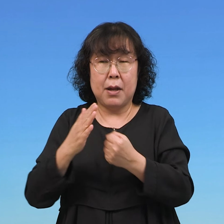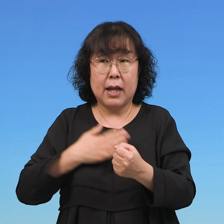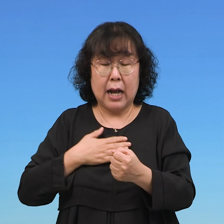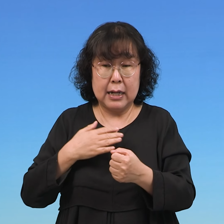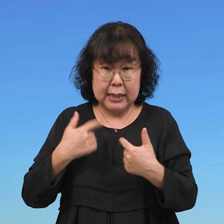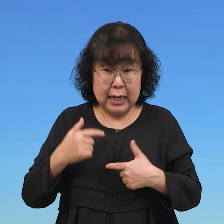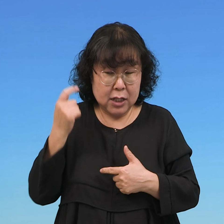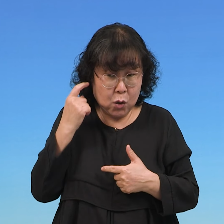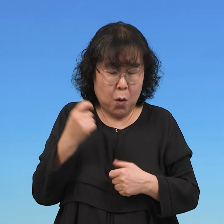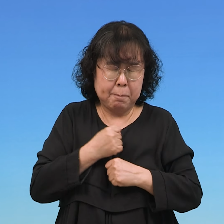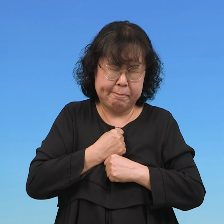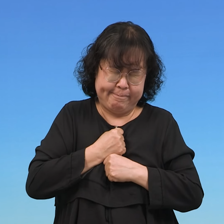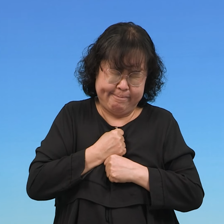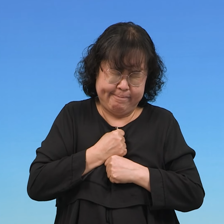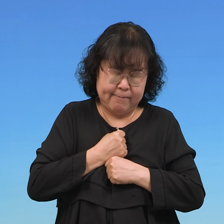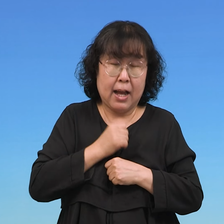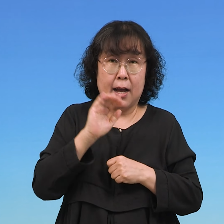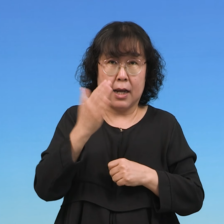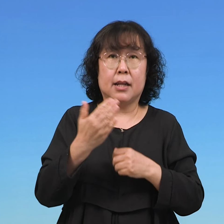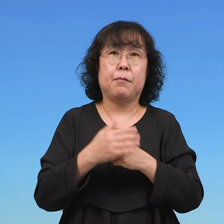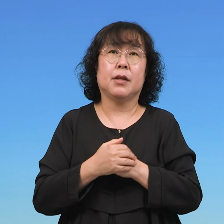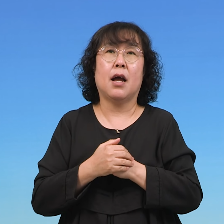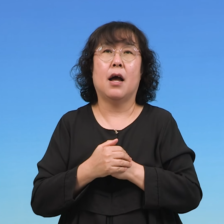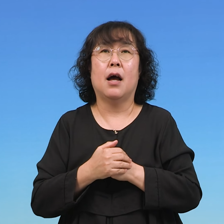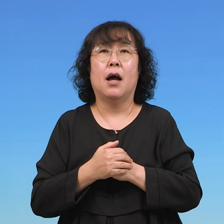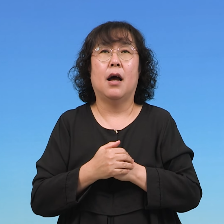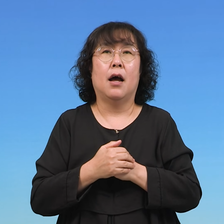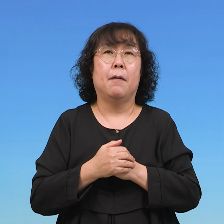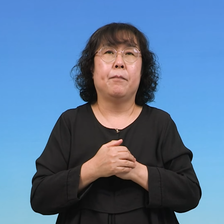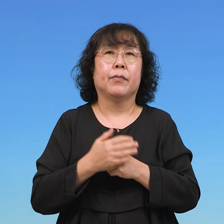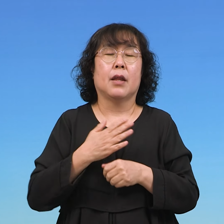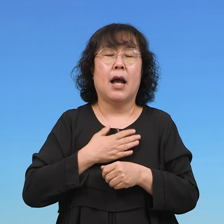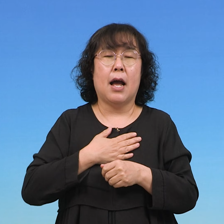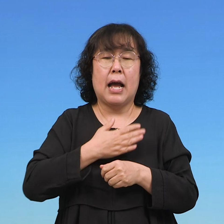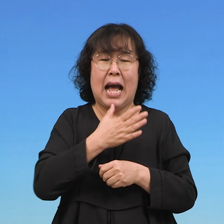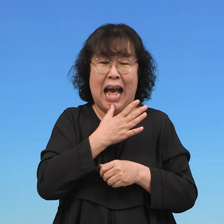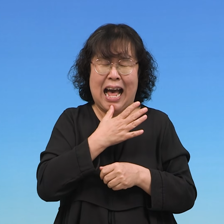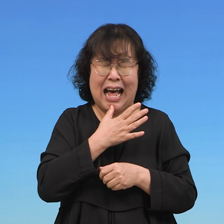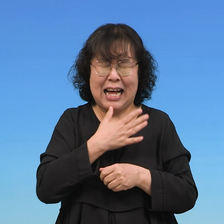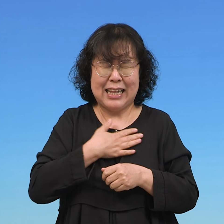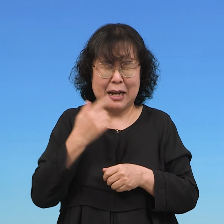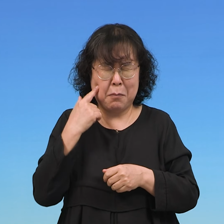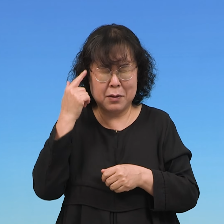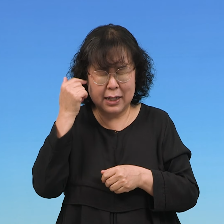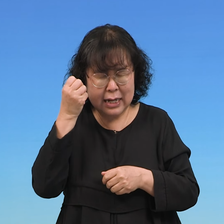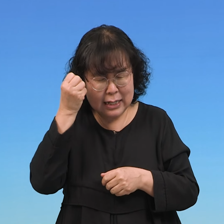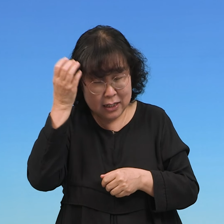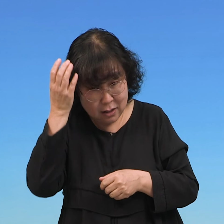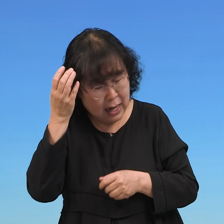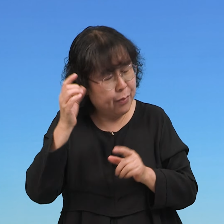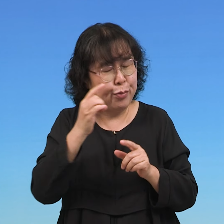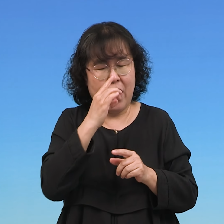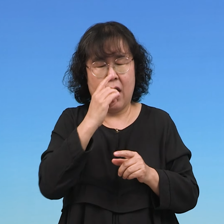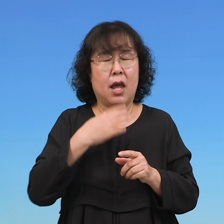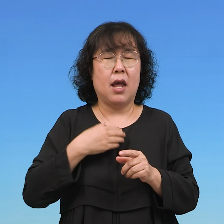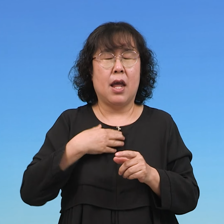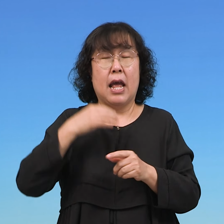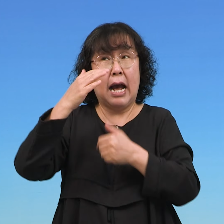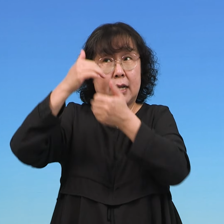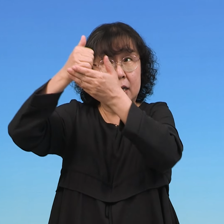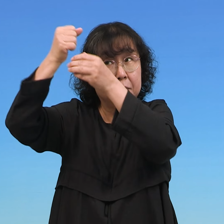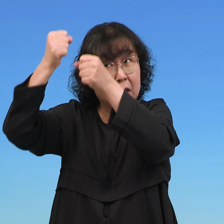새벽마다 듣는 게 그거예요. 사실 우리 묵상이 다 그런 거 아닙니까? 나 목사지 참, 하나님 계시지